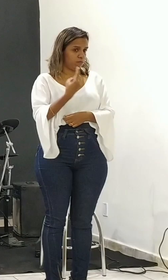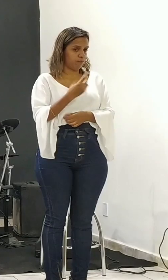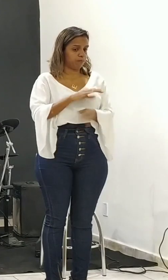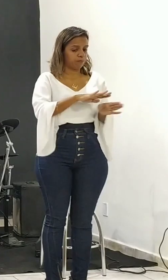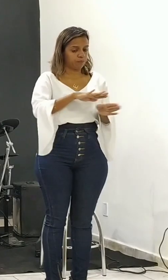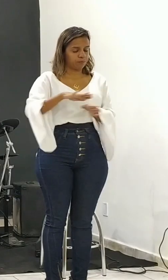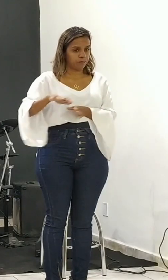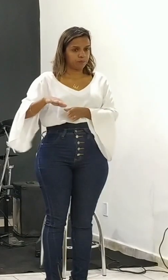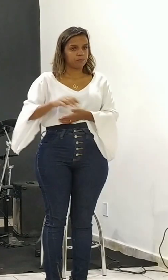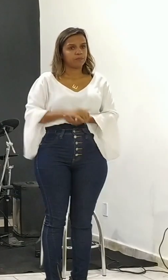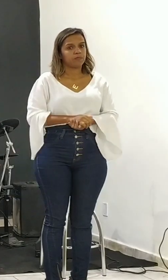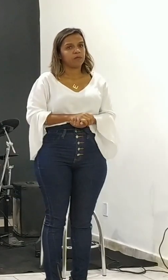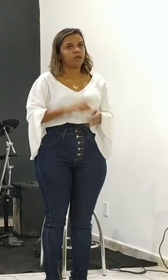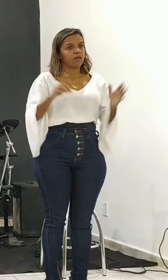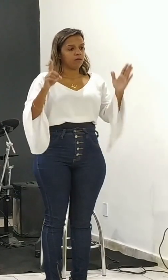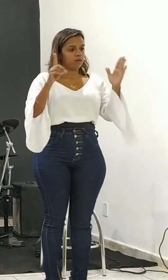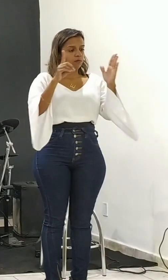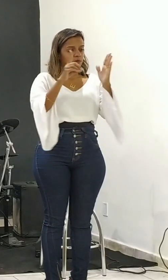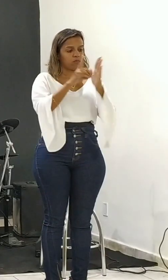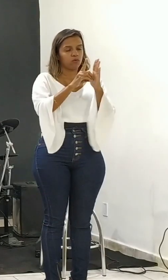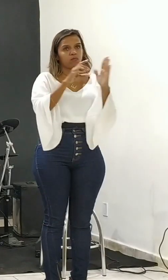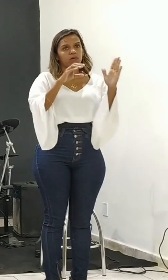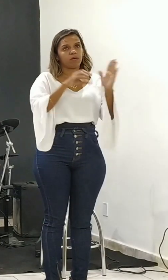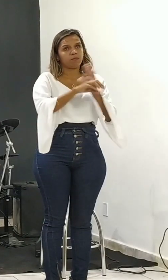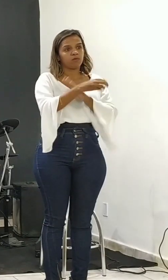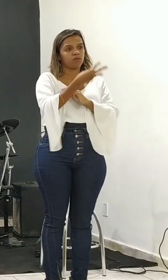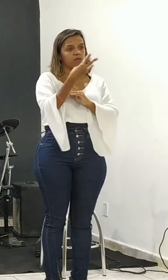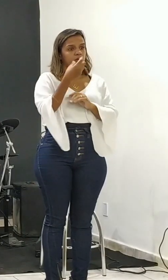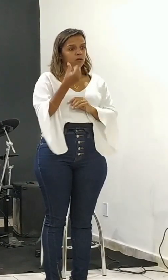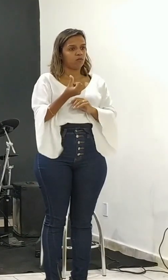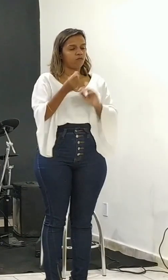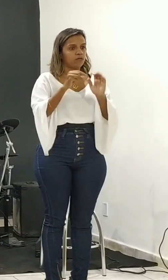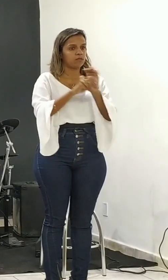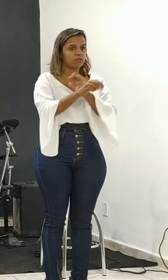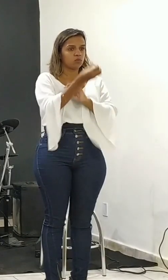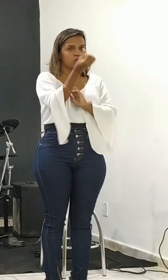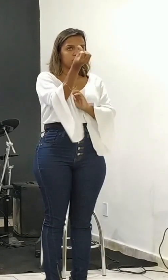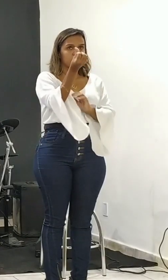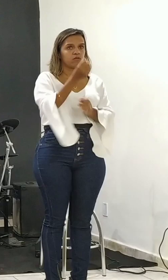Deuteronômio 31, versículo 6.